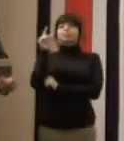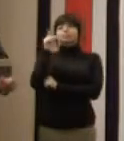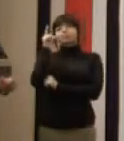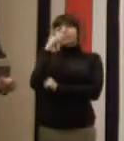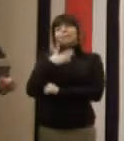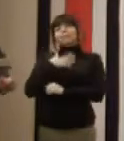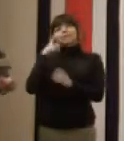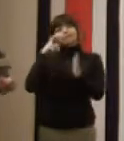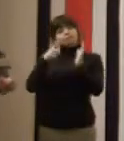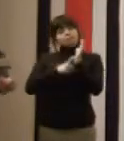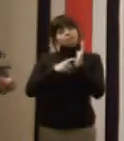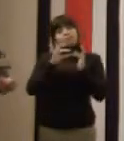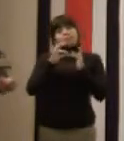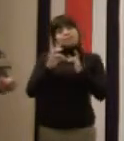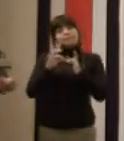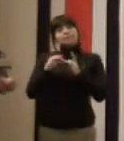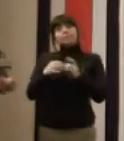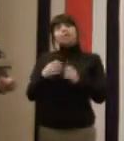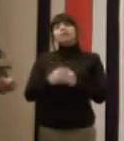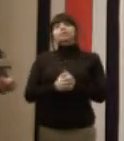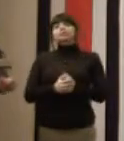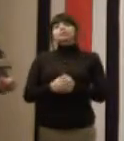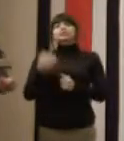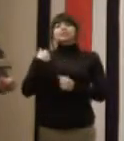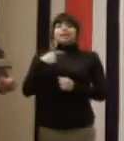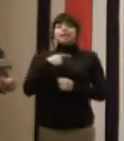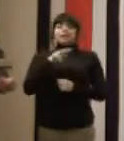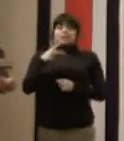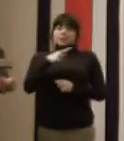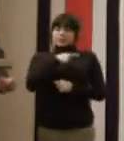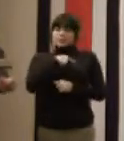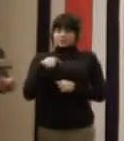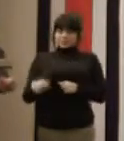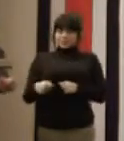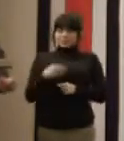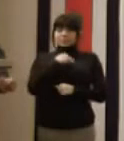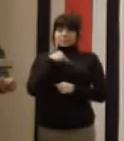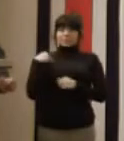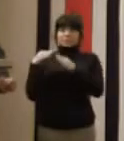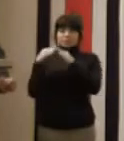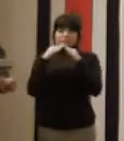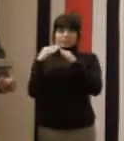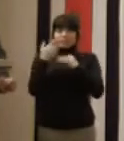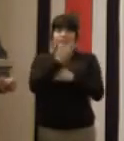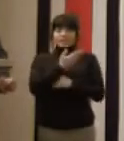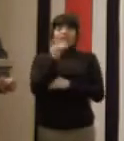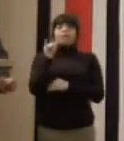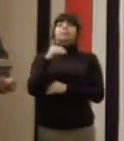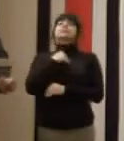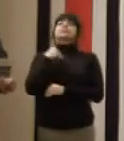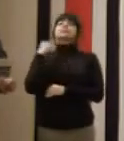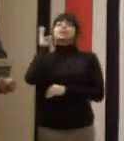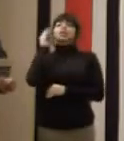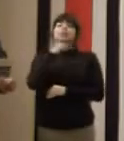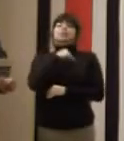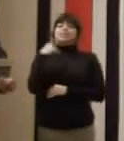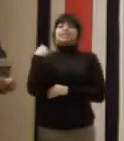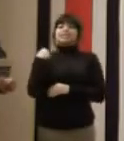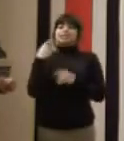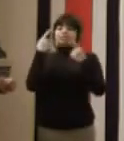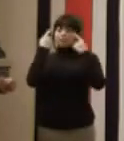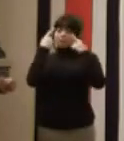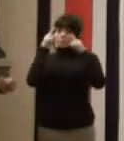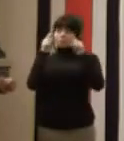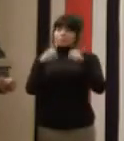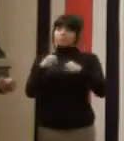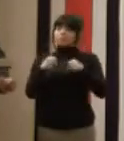mi reconocimiento particular al señor presidente, vicepresidente y ministro de Hacienda y a las señoras ministras que han hecho